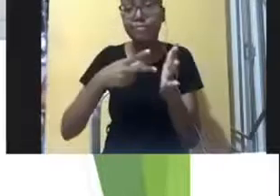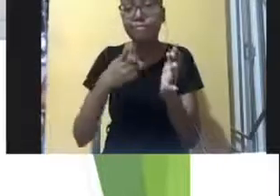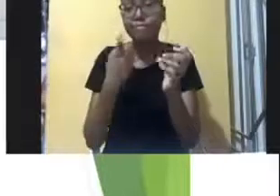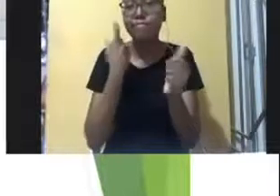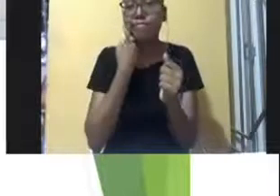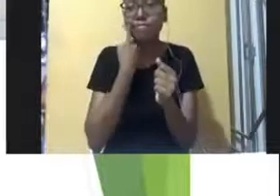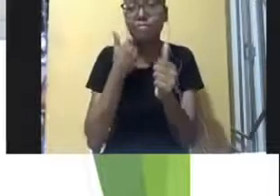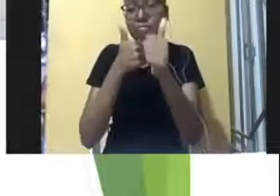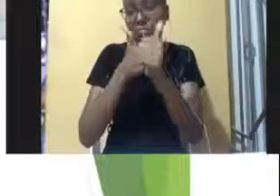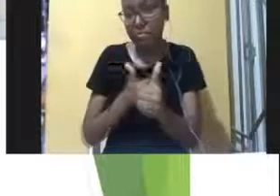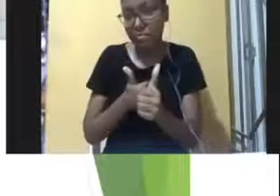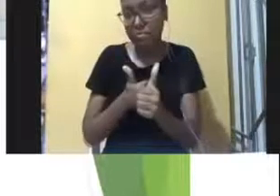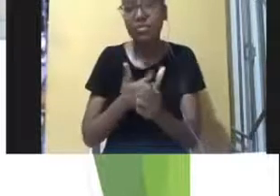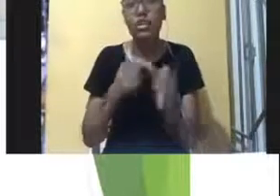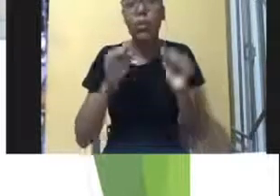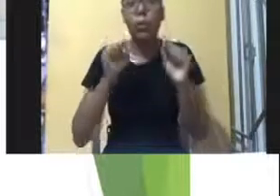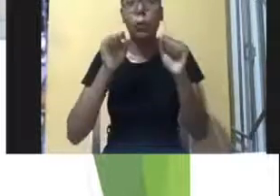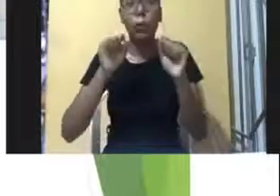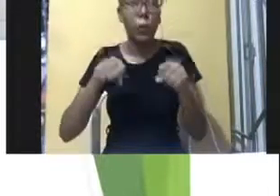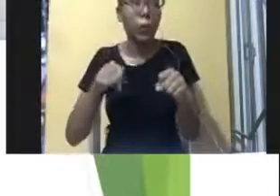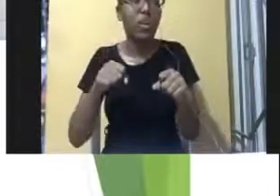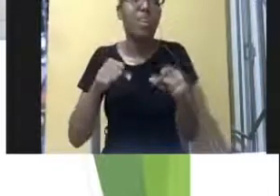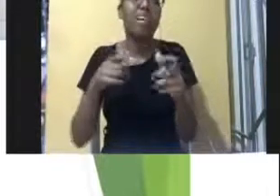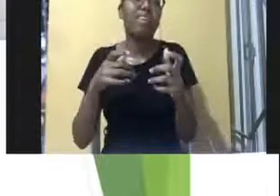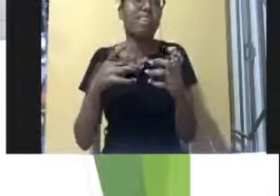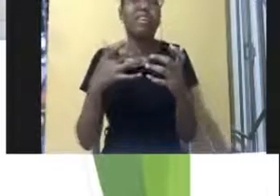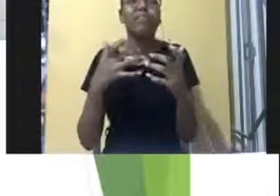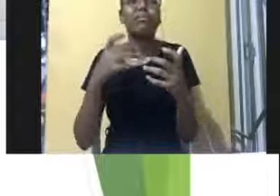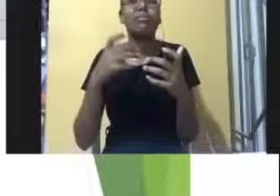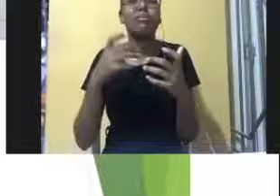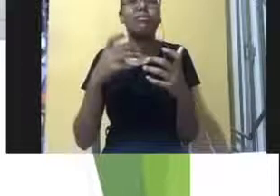ser prenatal, postnatal. Hay diferentes